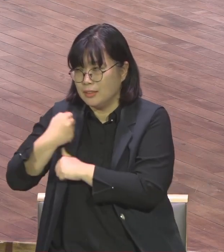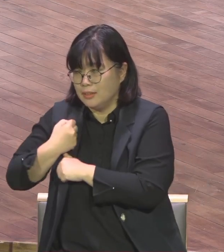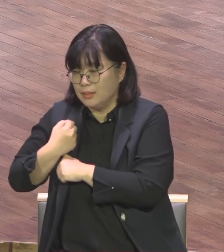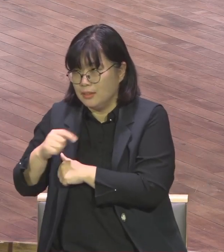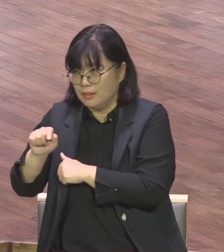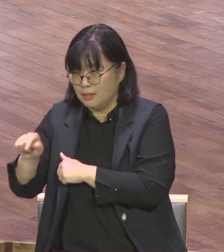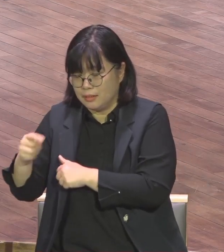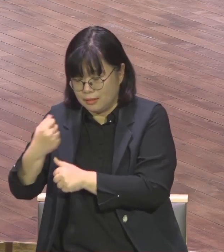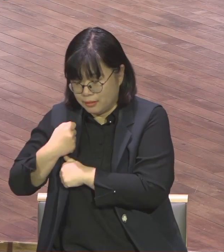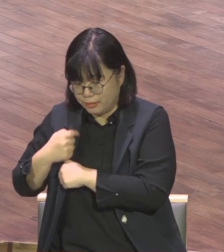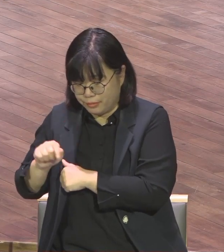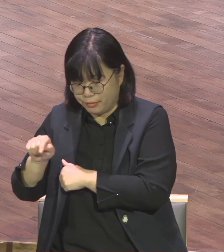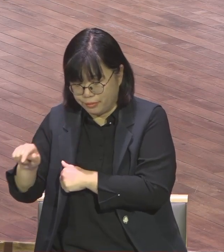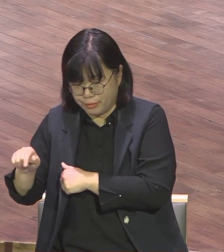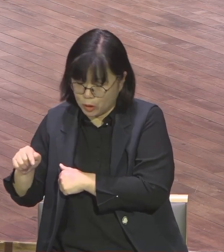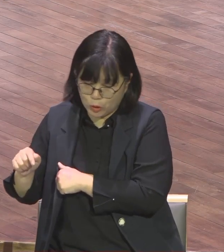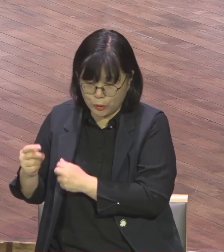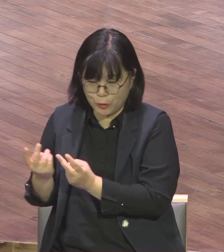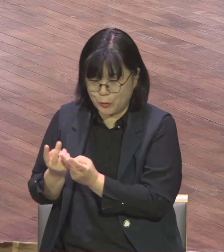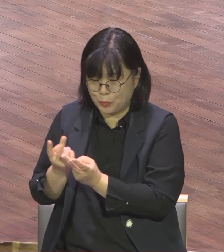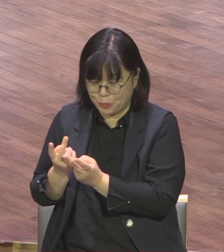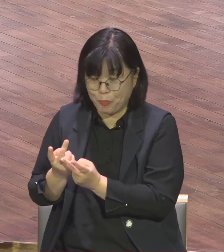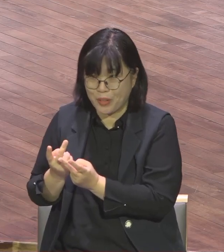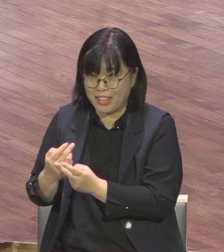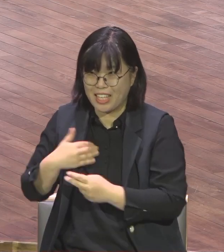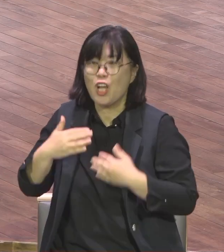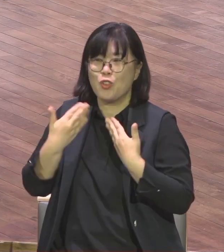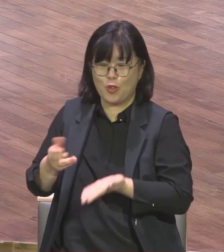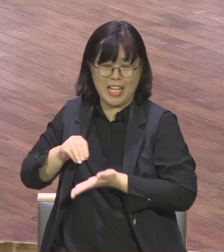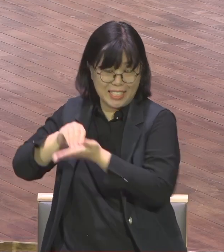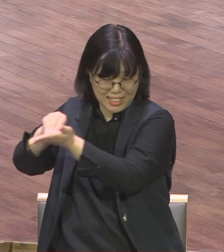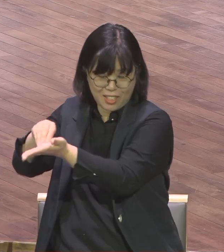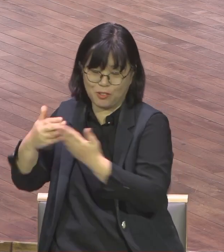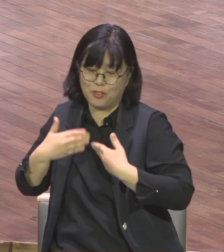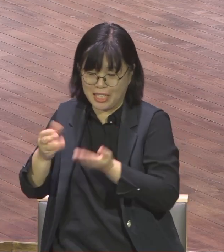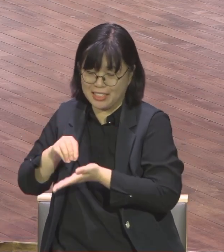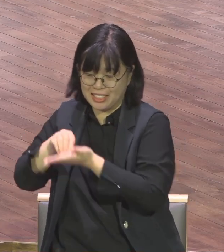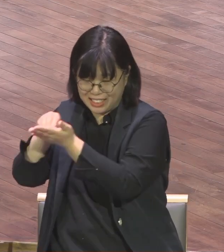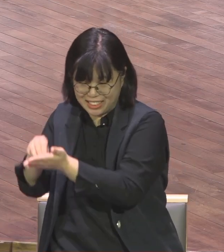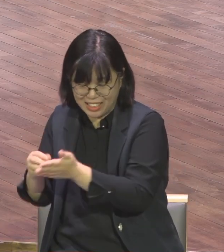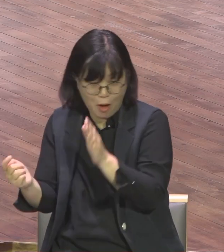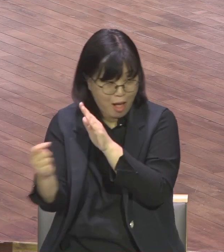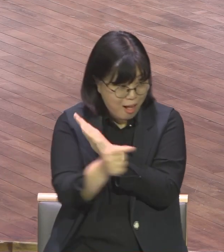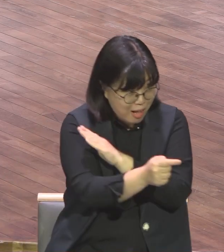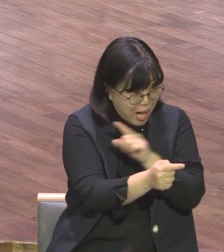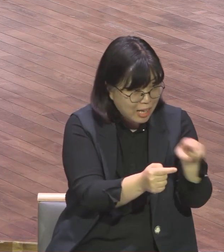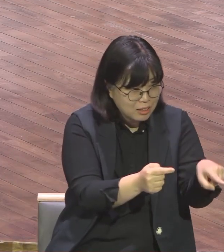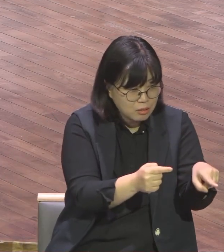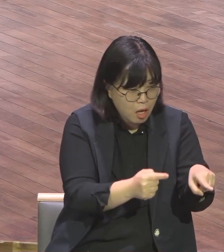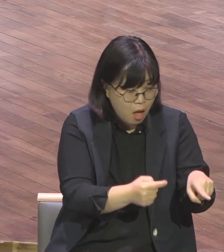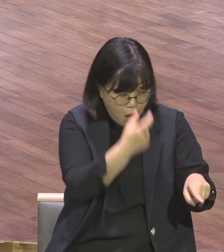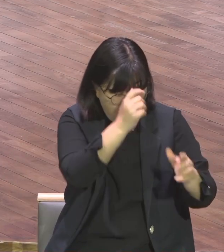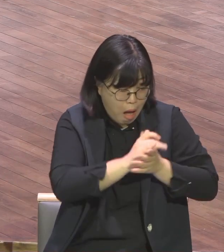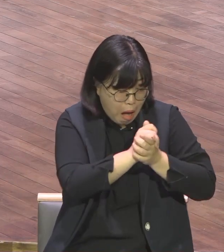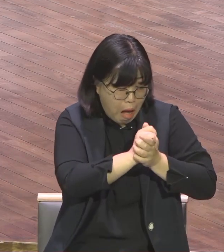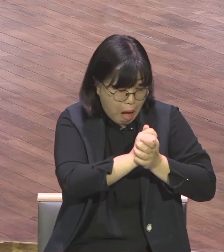전도보초 한 놈도 없어. 싹 다 우리 기독교는 신청했거든. 그래가 들어가니까 난리가 났어요.